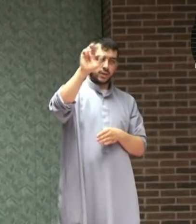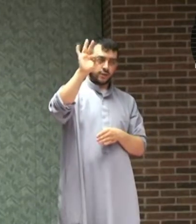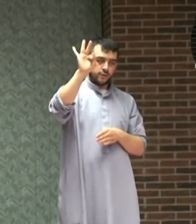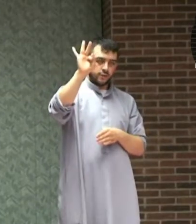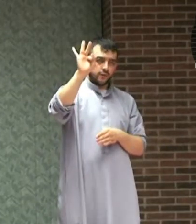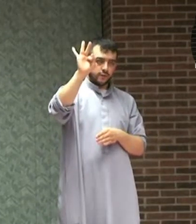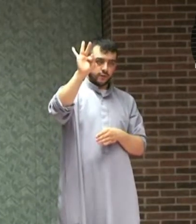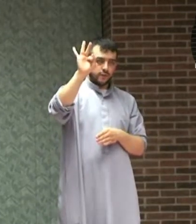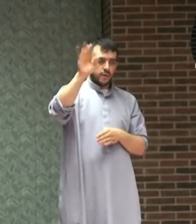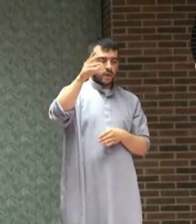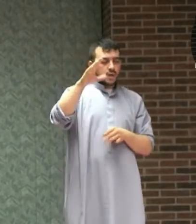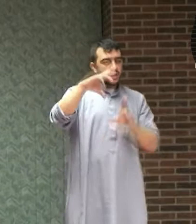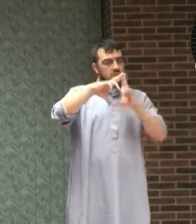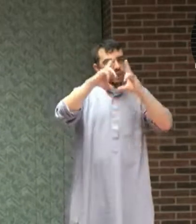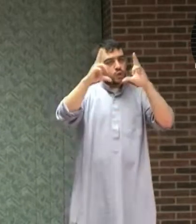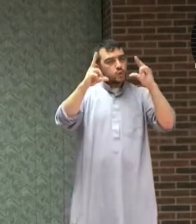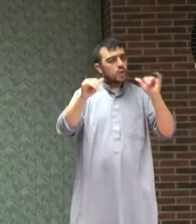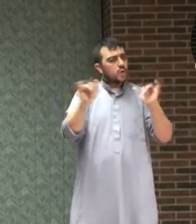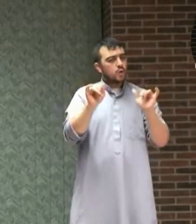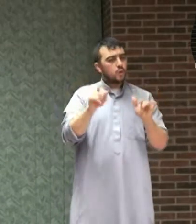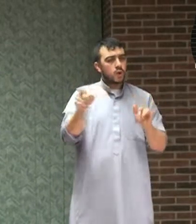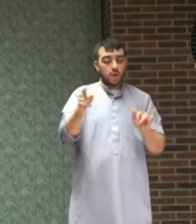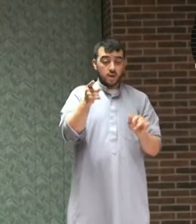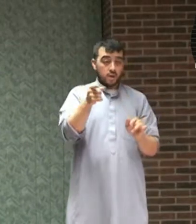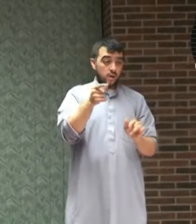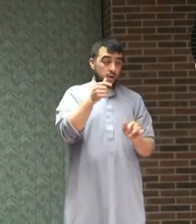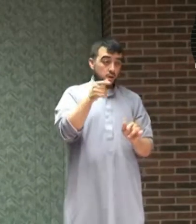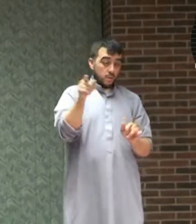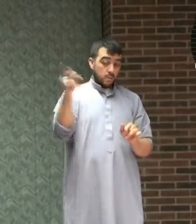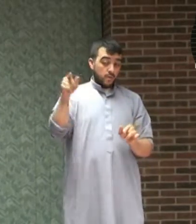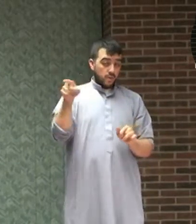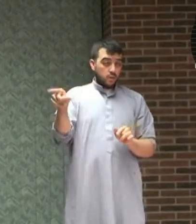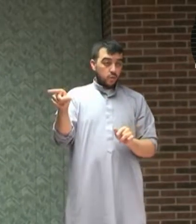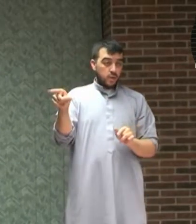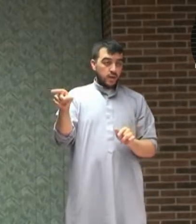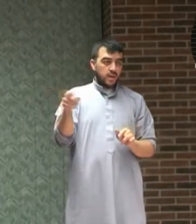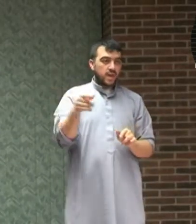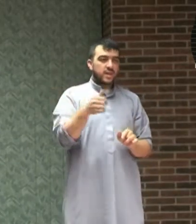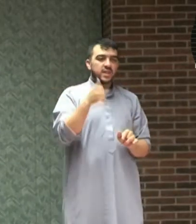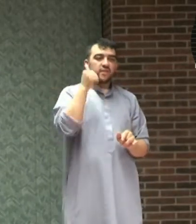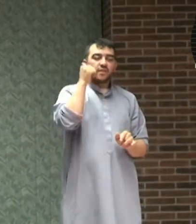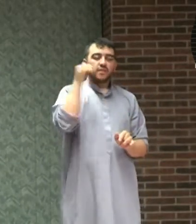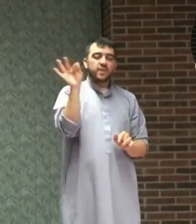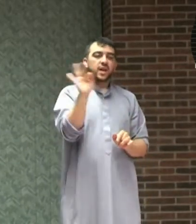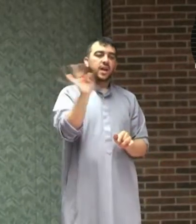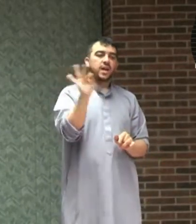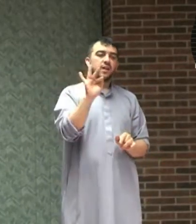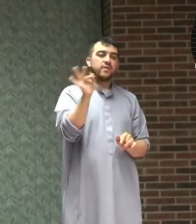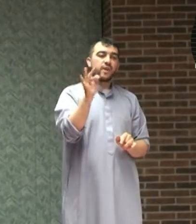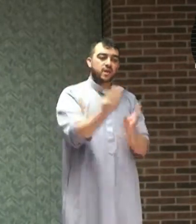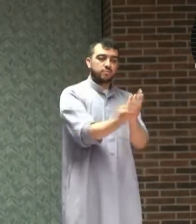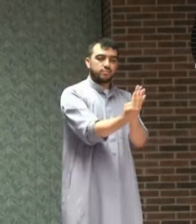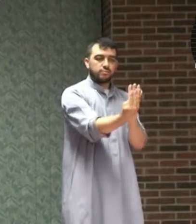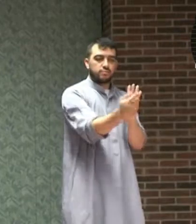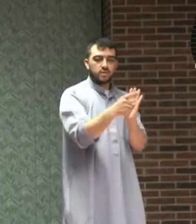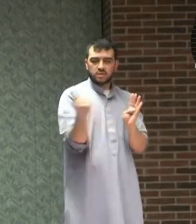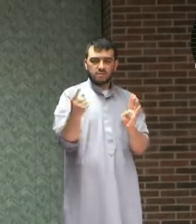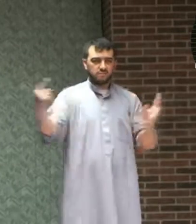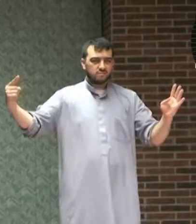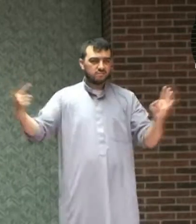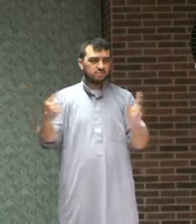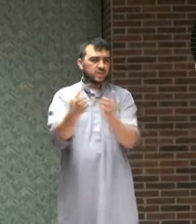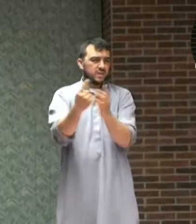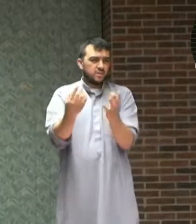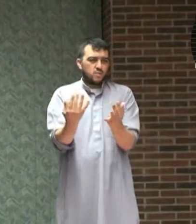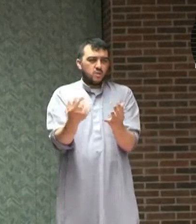pour justement un conflit mondain entre lui et ses frères, qui était une histoire de jalousie. Il disait que le père de Youssouf aimait